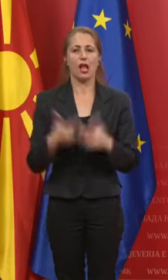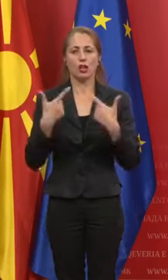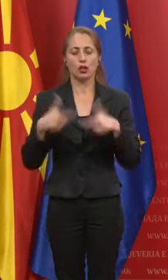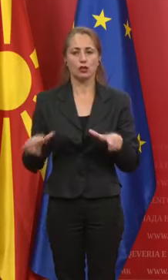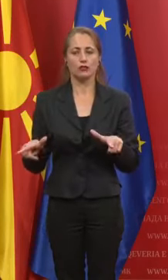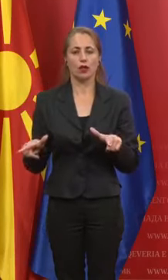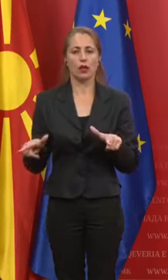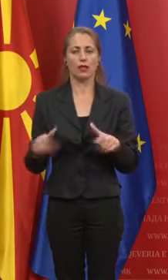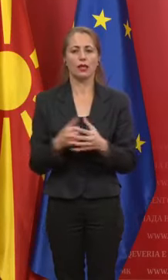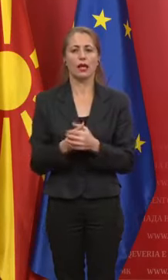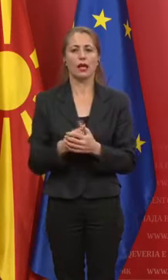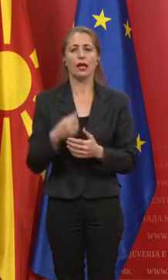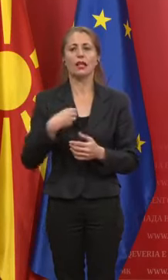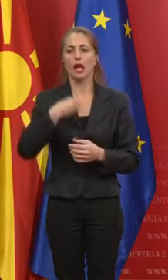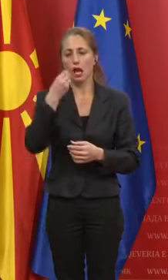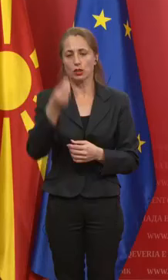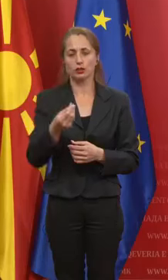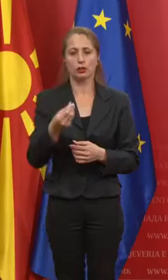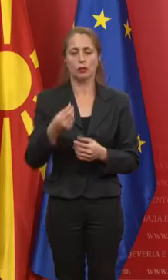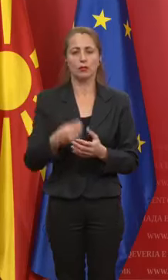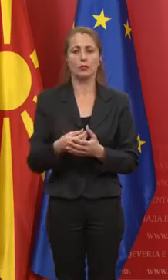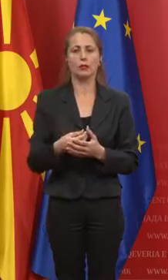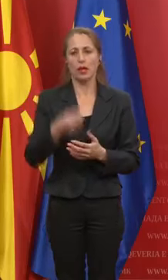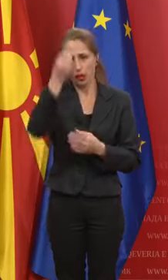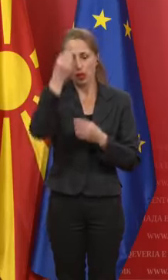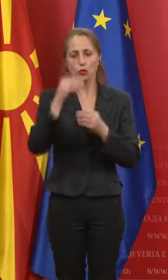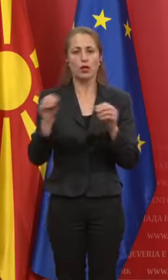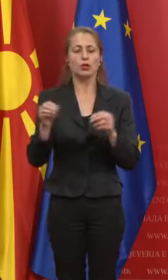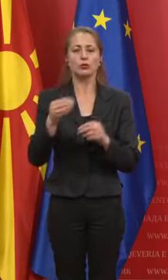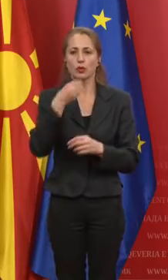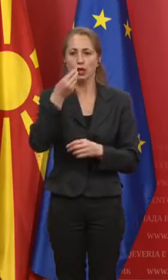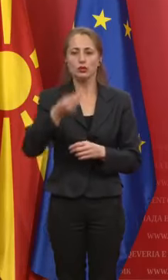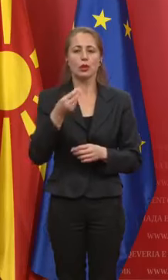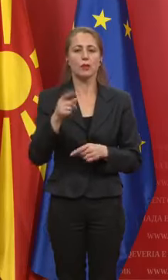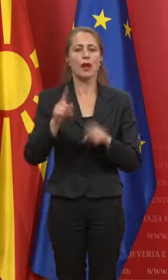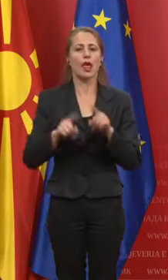Дозволете да кажам на некои